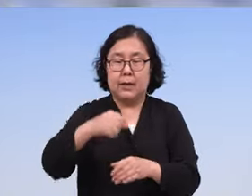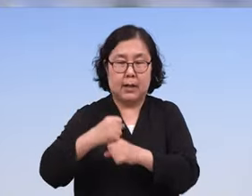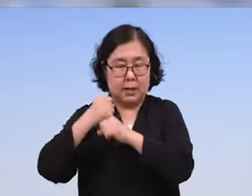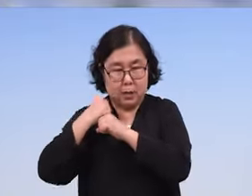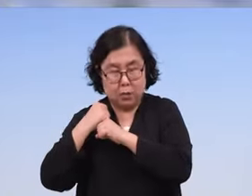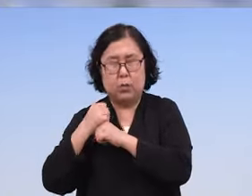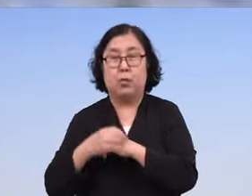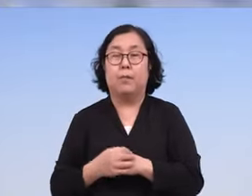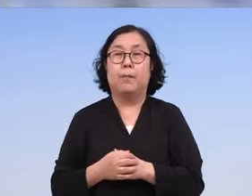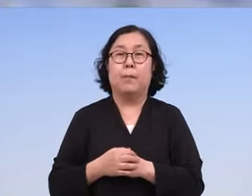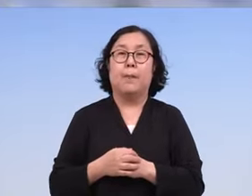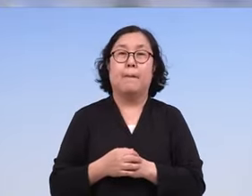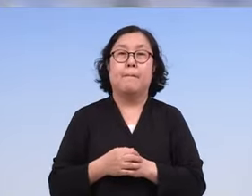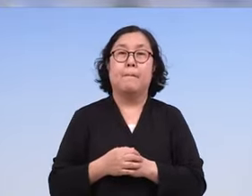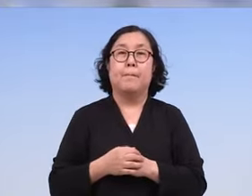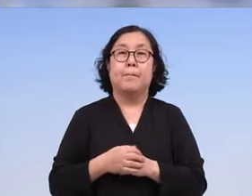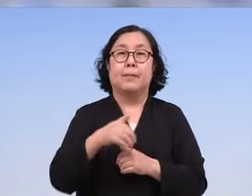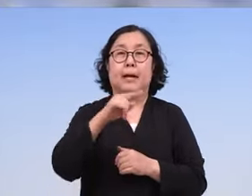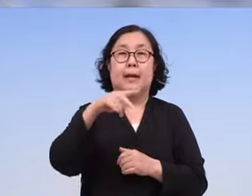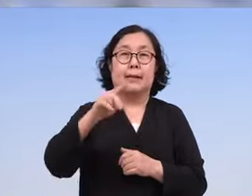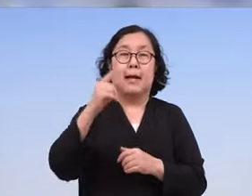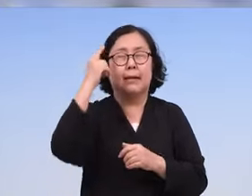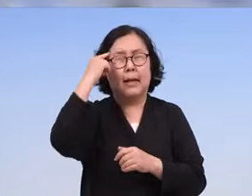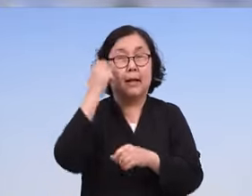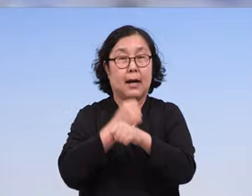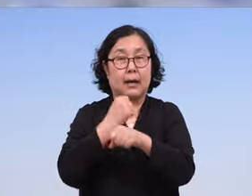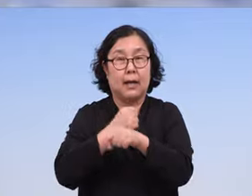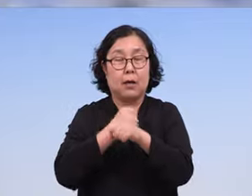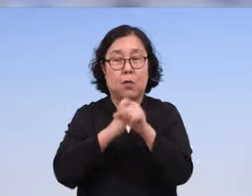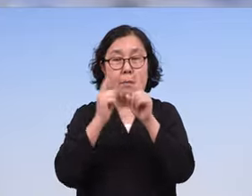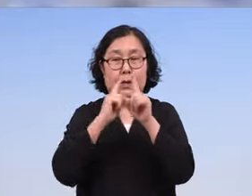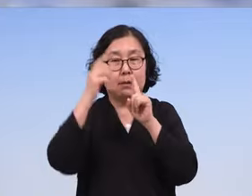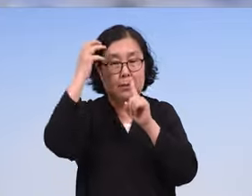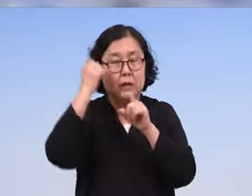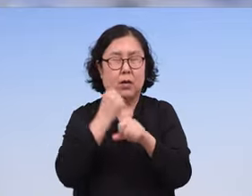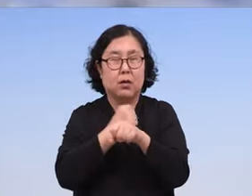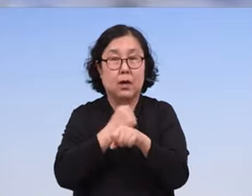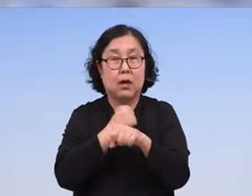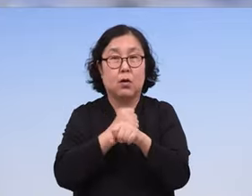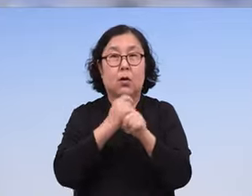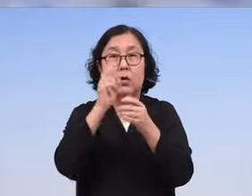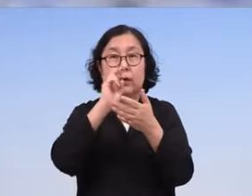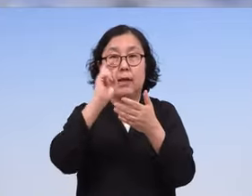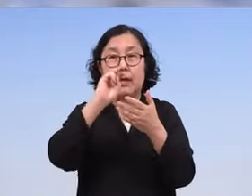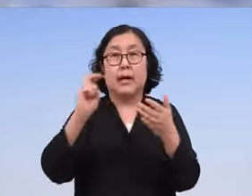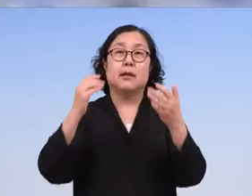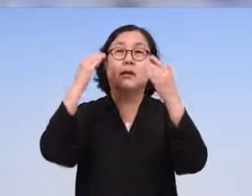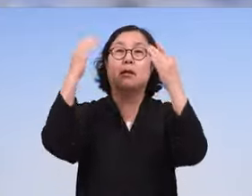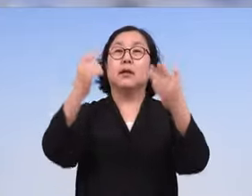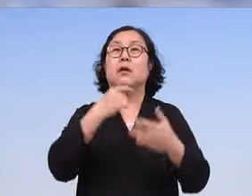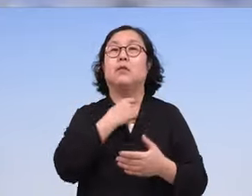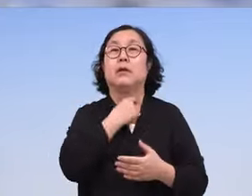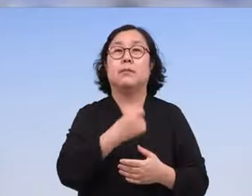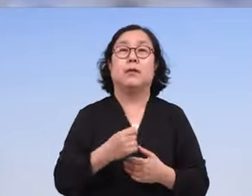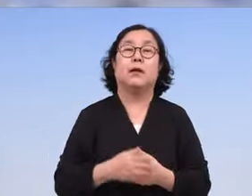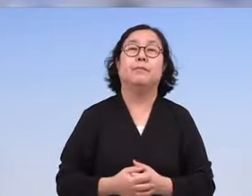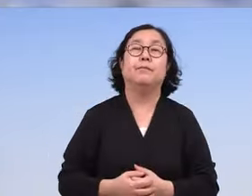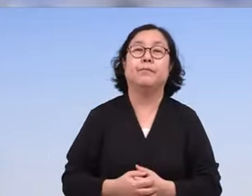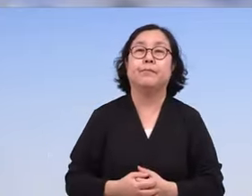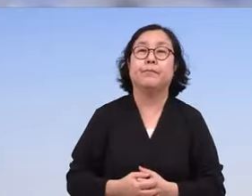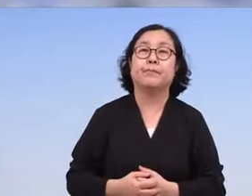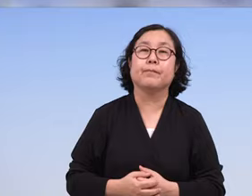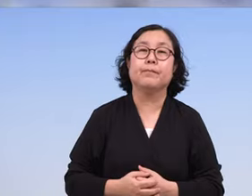지고, 이게 꿈 넘어 꿈 아닙니까? 가사를 생각하시면서 오늘 말씀을 기억하시면서 한번 이 찬양 같이